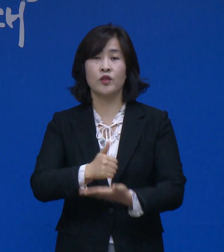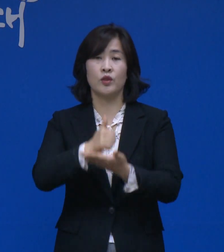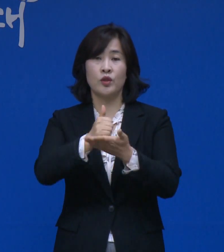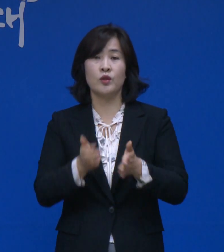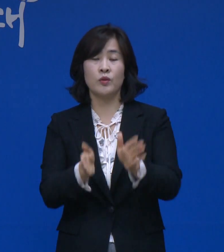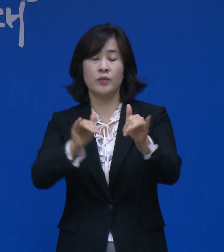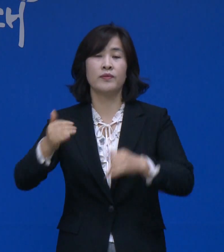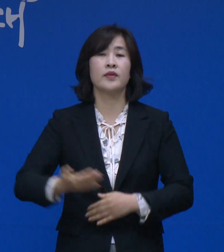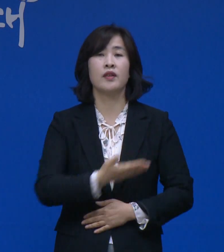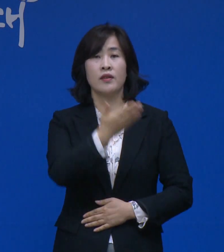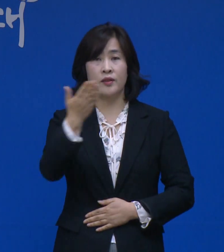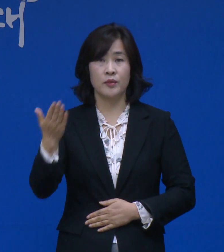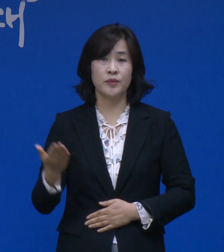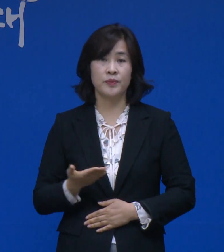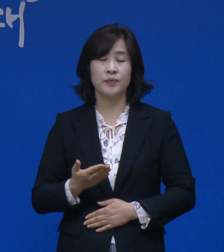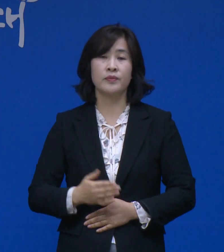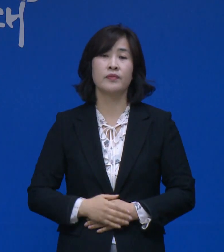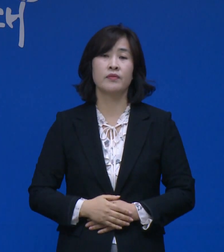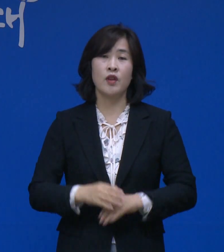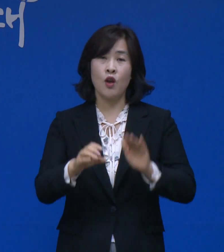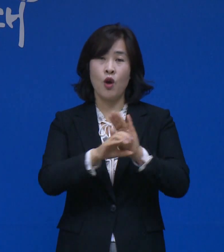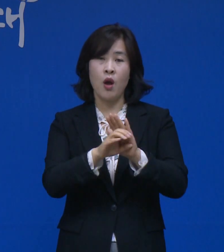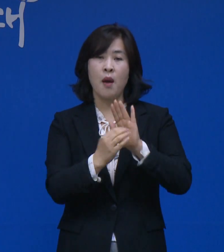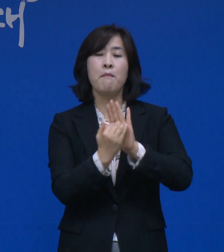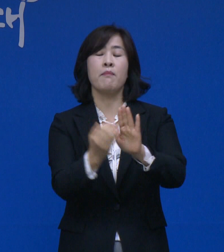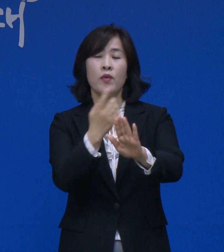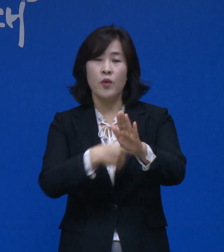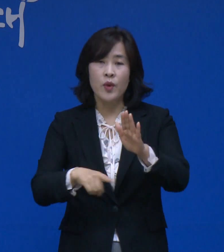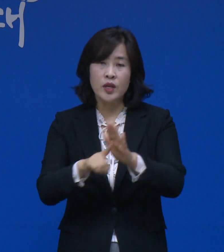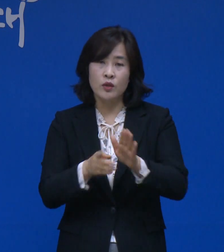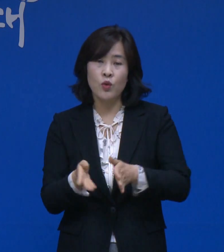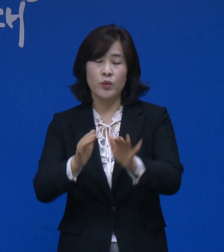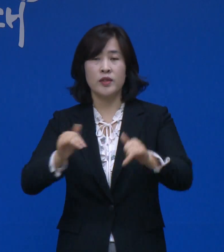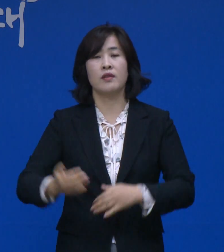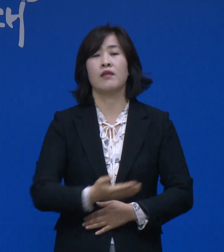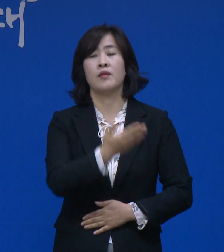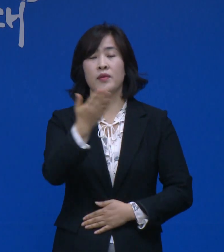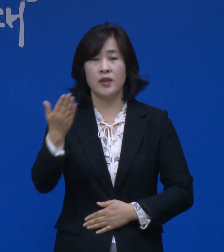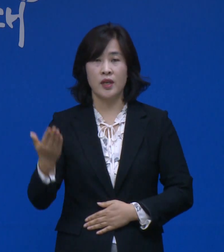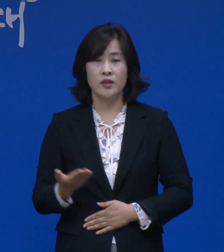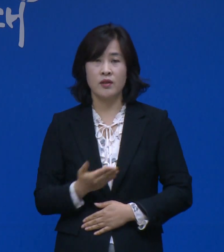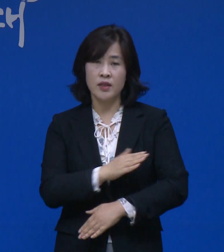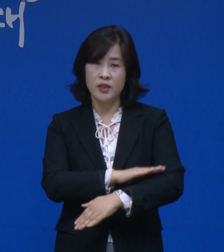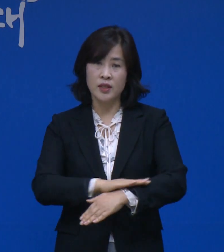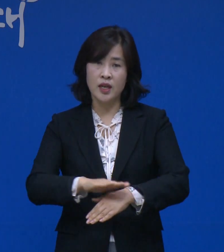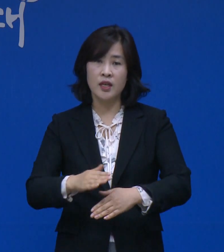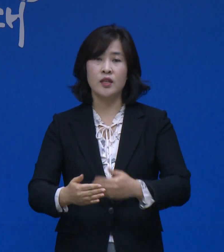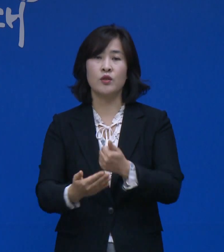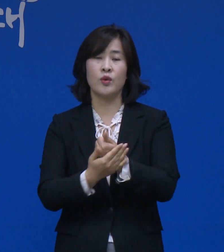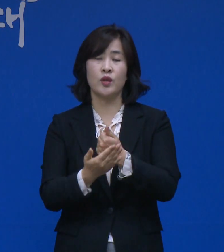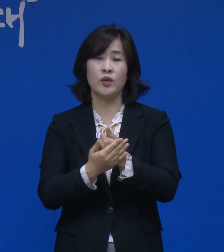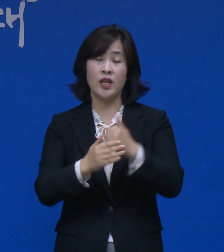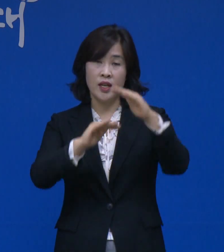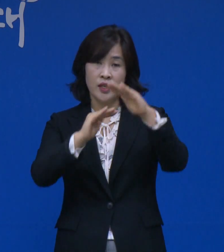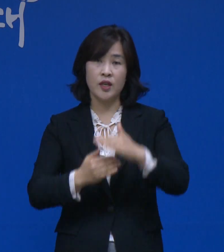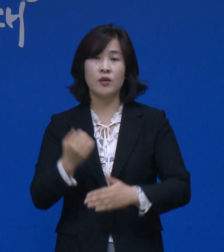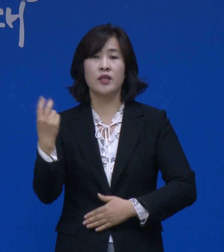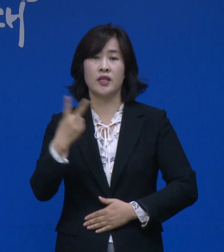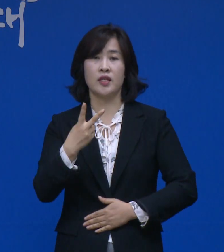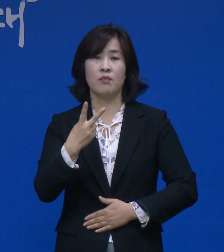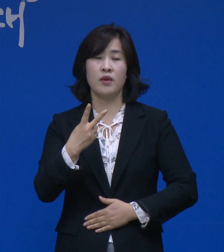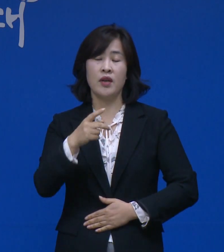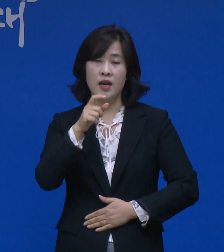존경하는 도민 여러분, 코로나 차단을 위해서 도민 여러분께서 협조해 주셔야 할 사항을 다시